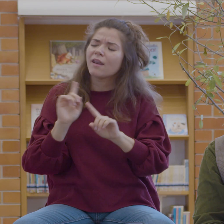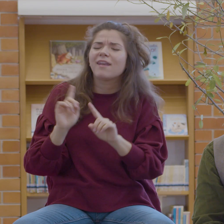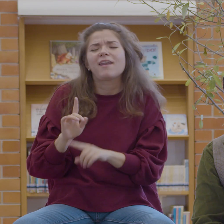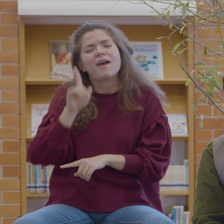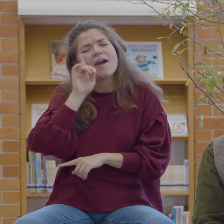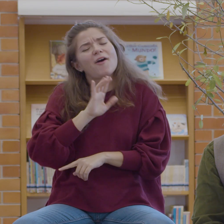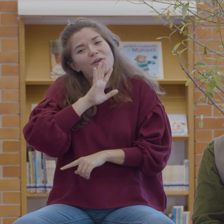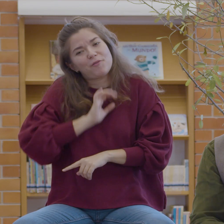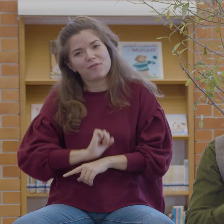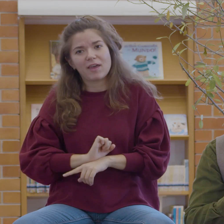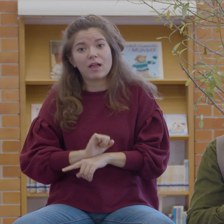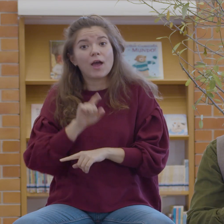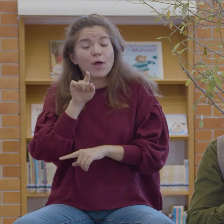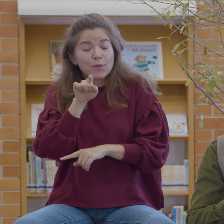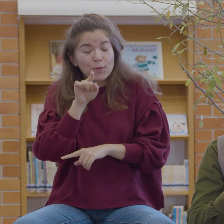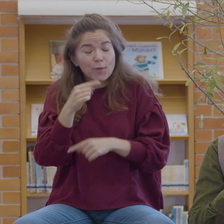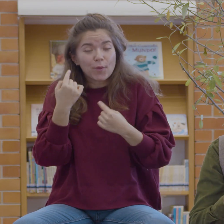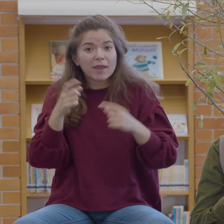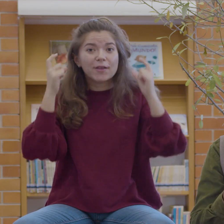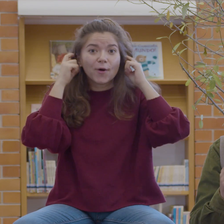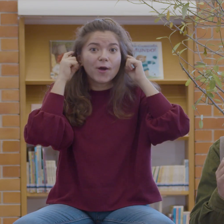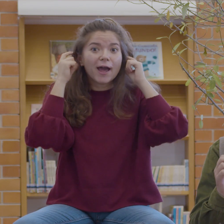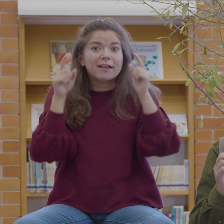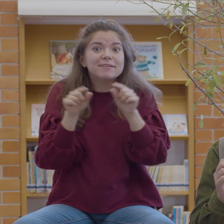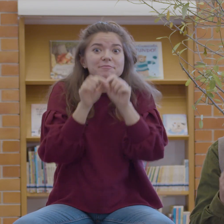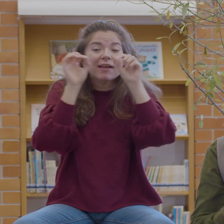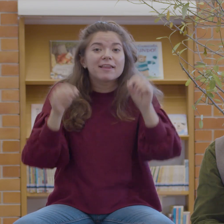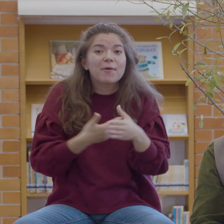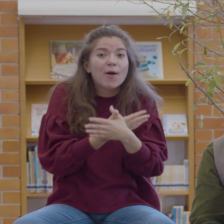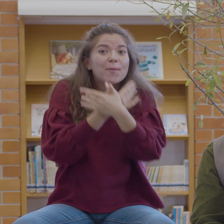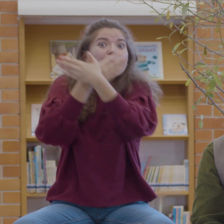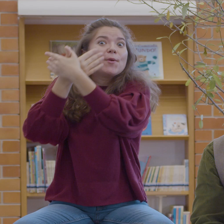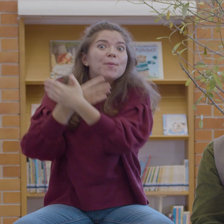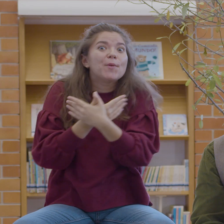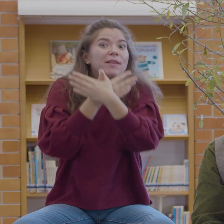Não, filha. Tens é orelhas de borboleta.